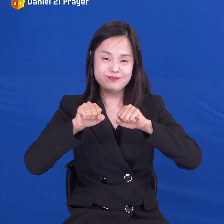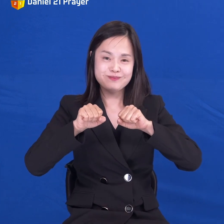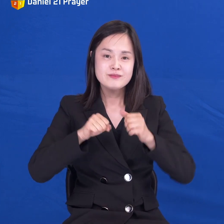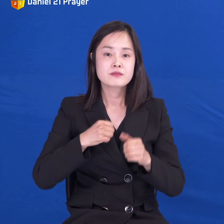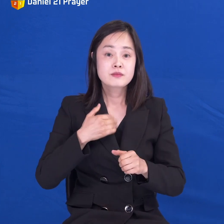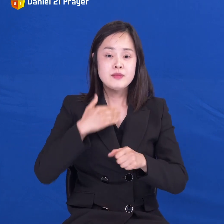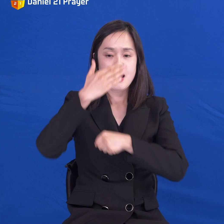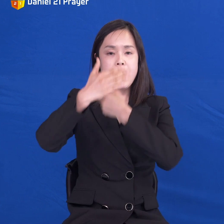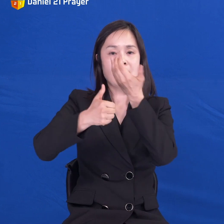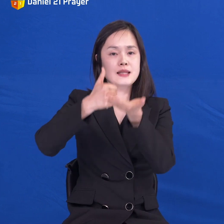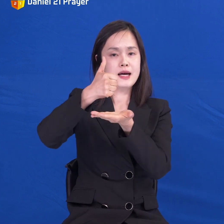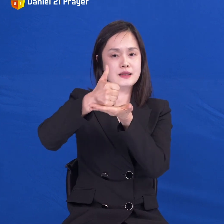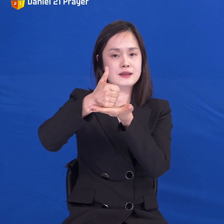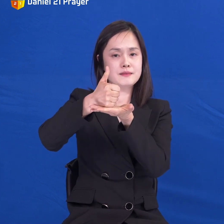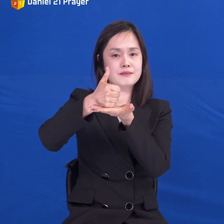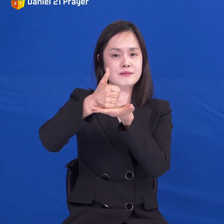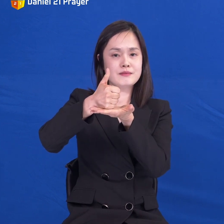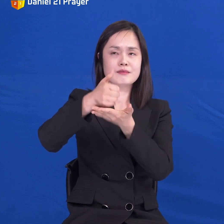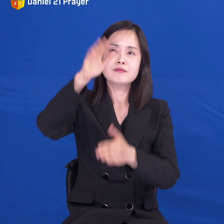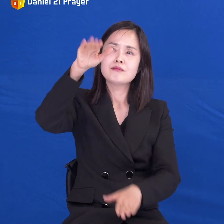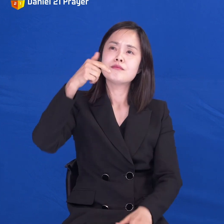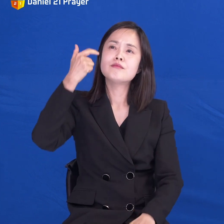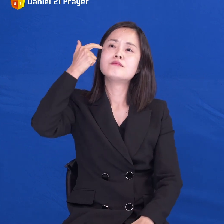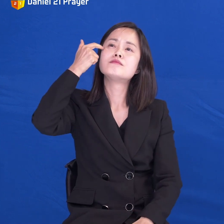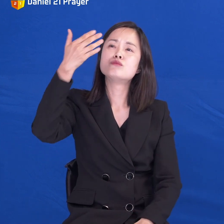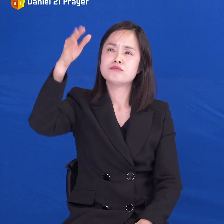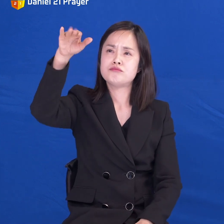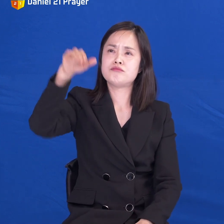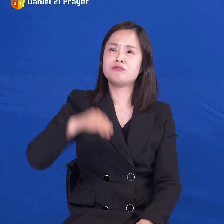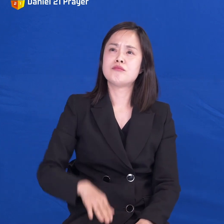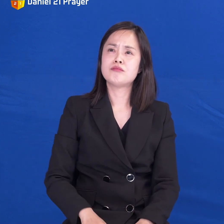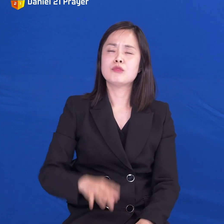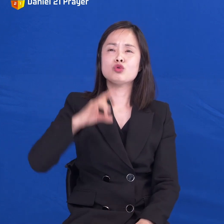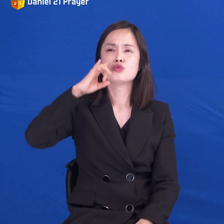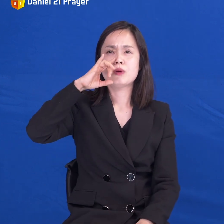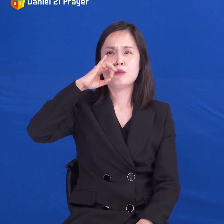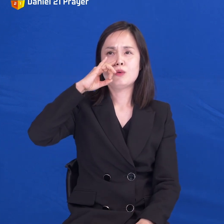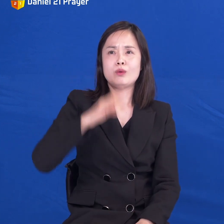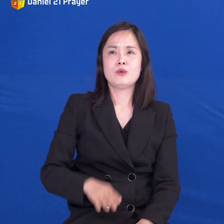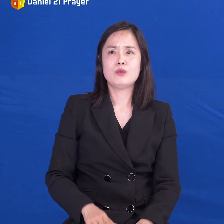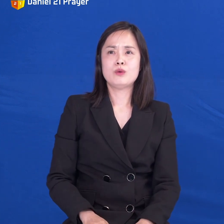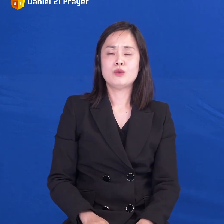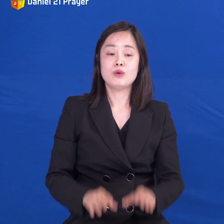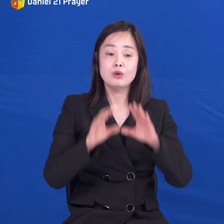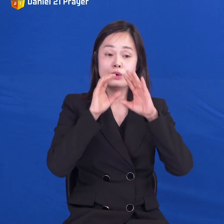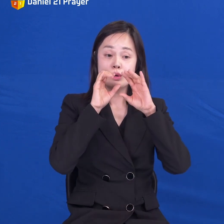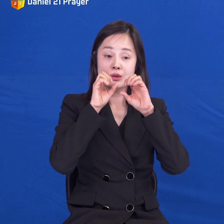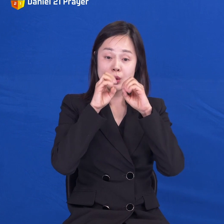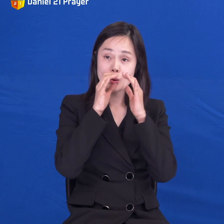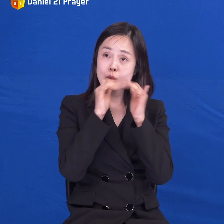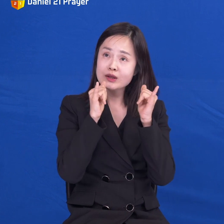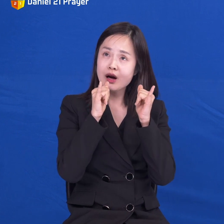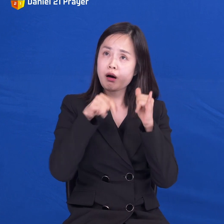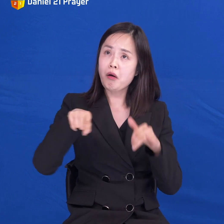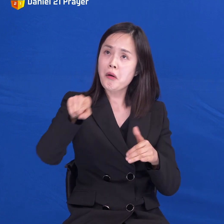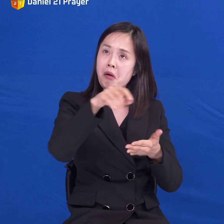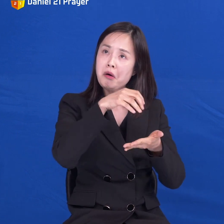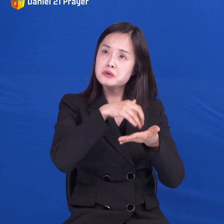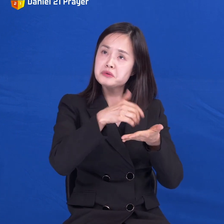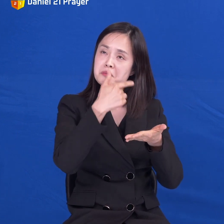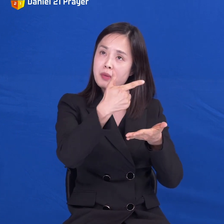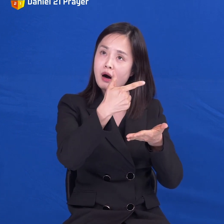정말 진지하게 질문을 했어요. 하나님, 정말 많은 선교사님들이 계시고 능력의